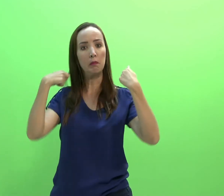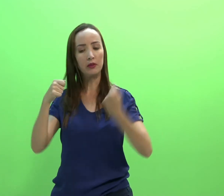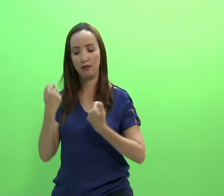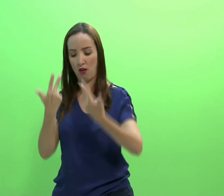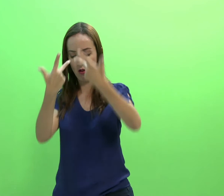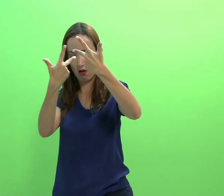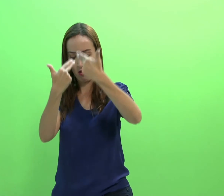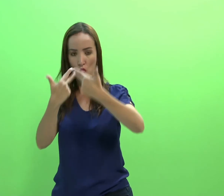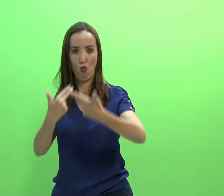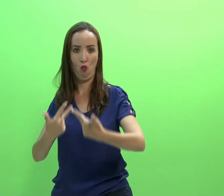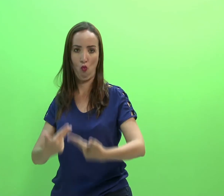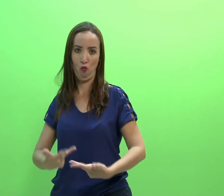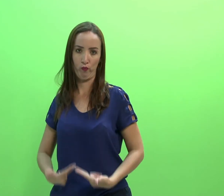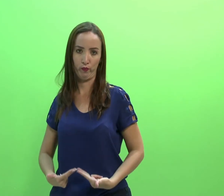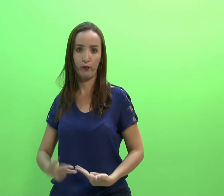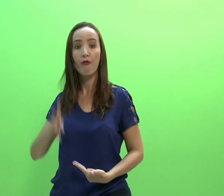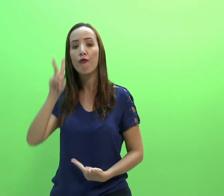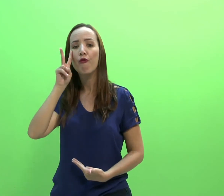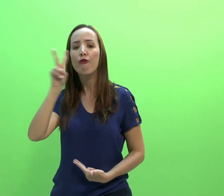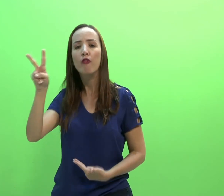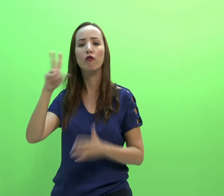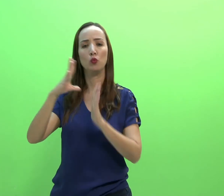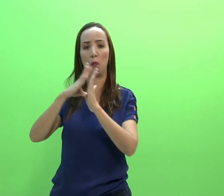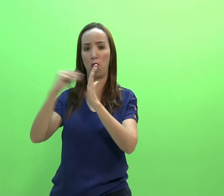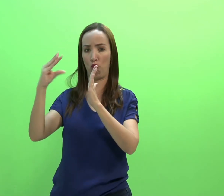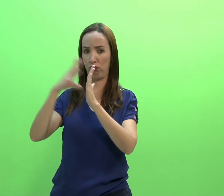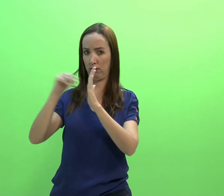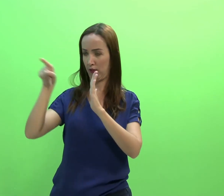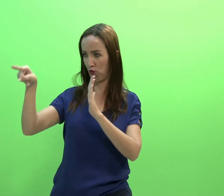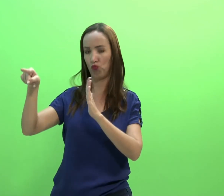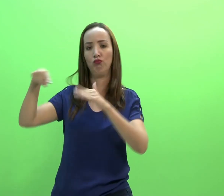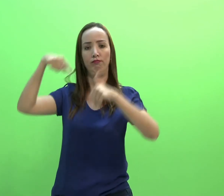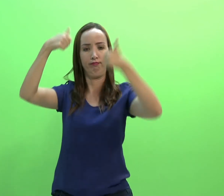isso é padrão. A referência precisa seguir essas normas.